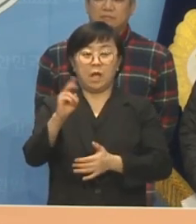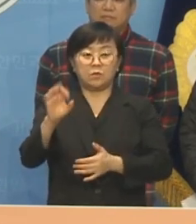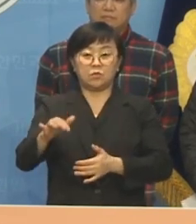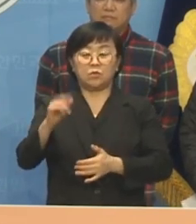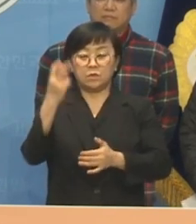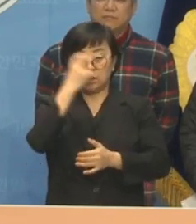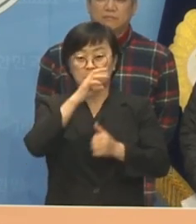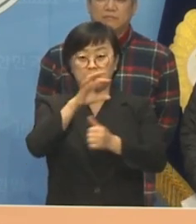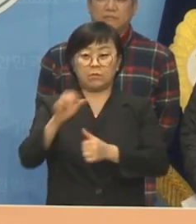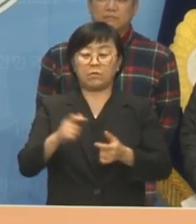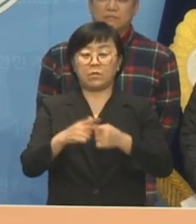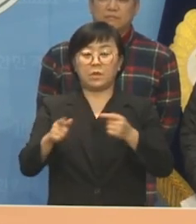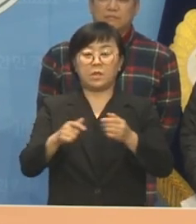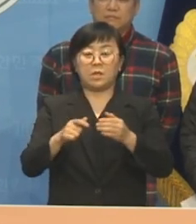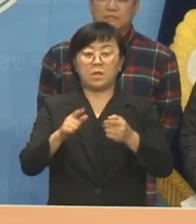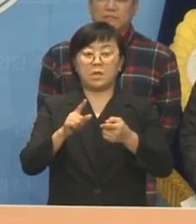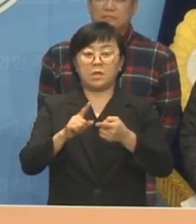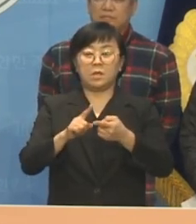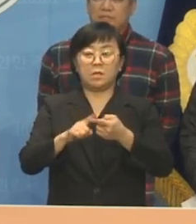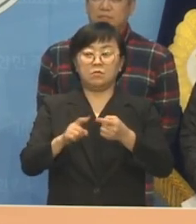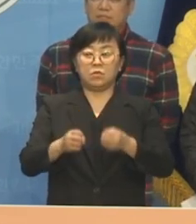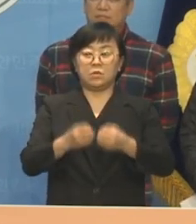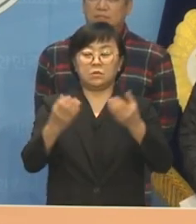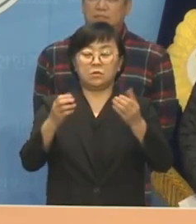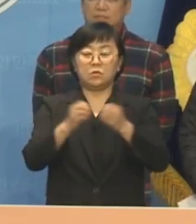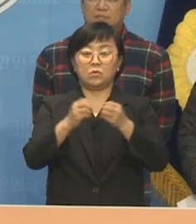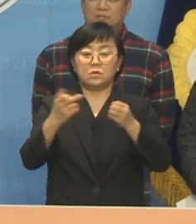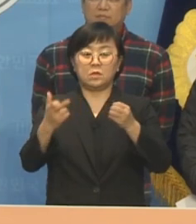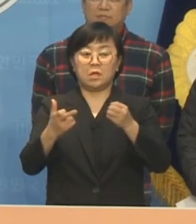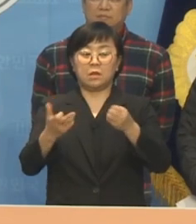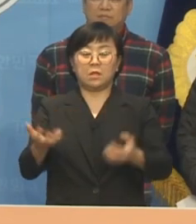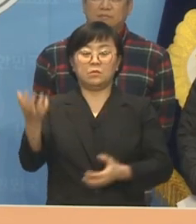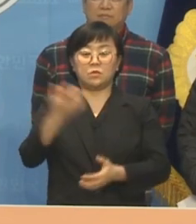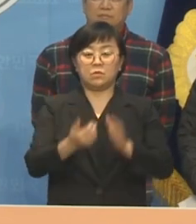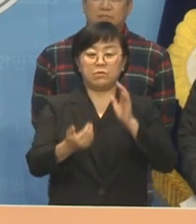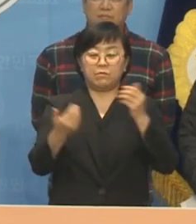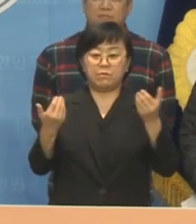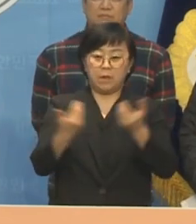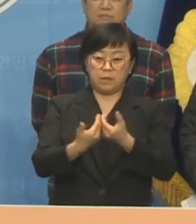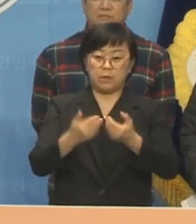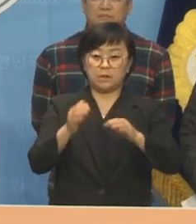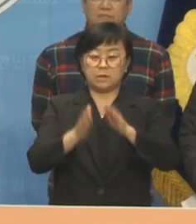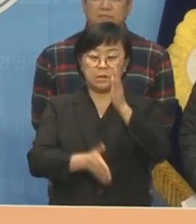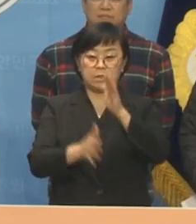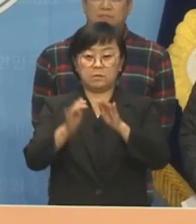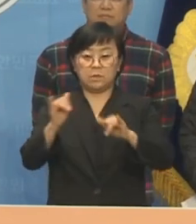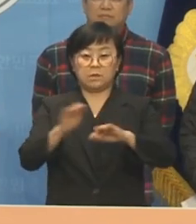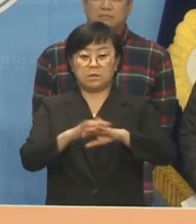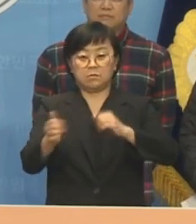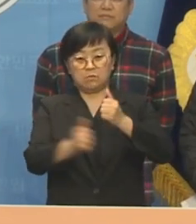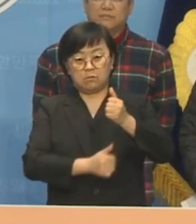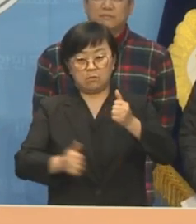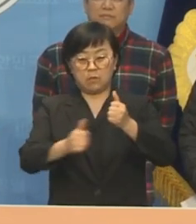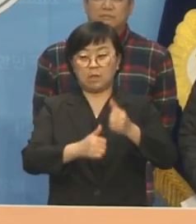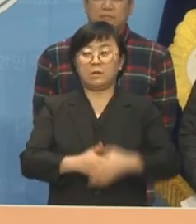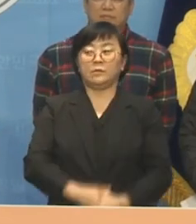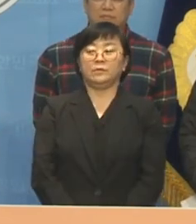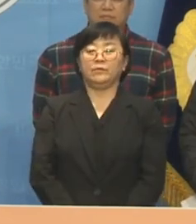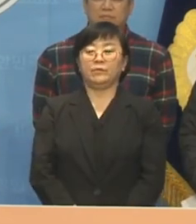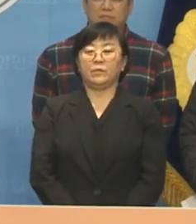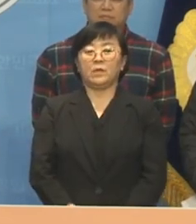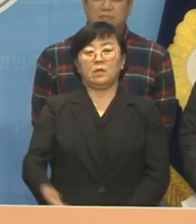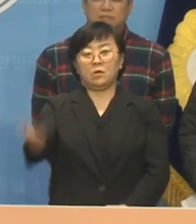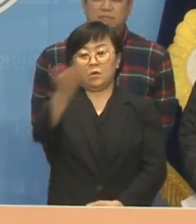양촌지킴이 비인도적 대량 살상무기 생산업체 논산 입주 반대 시민대책위원회 대전 충남 녹색연합 우리